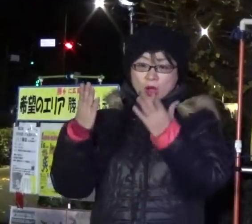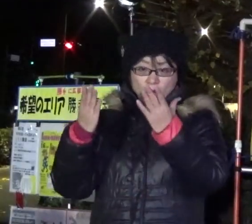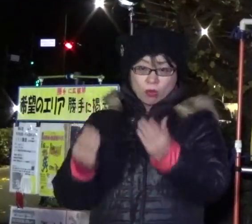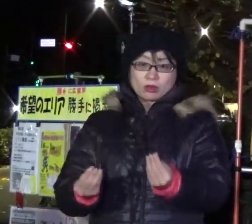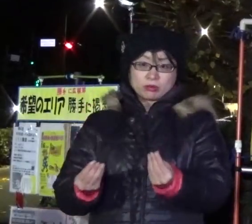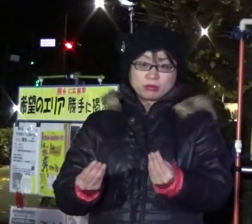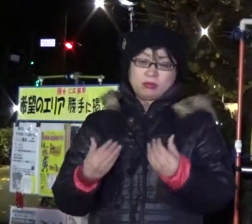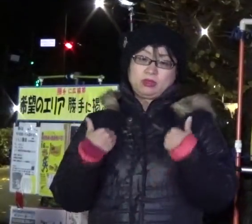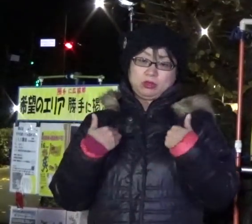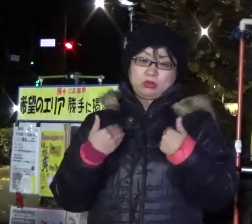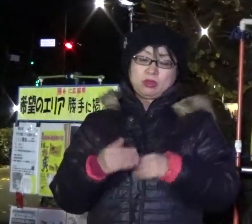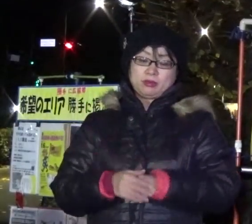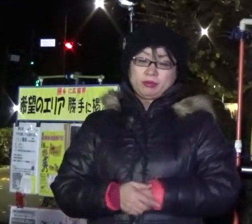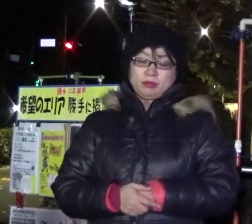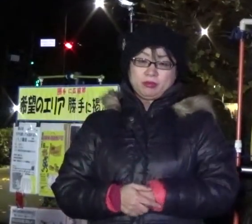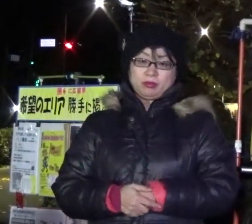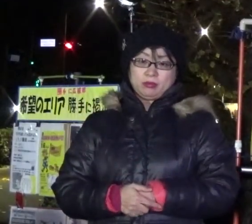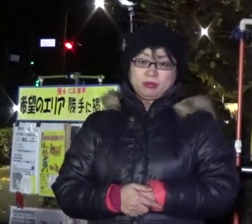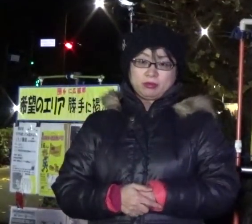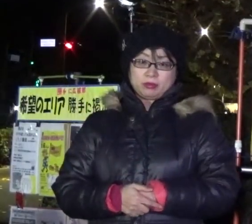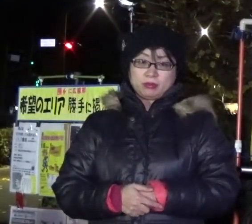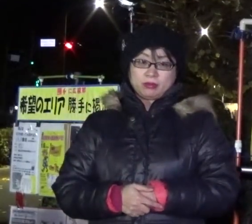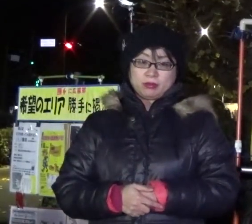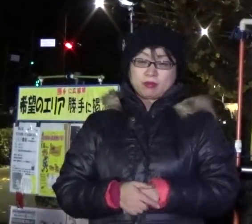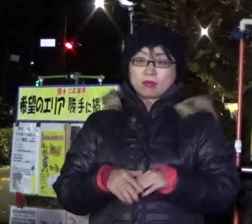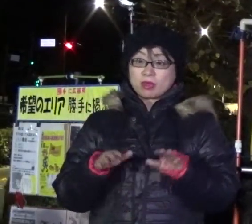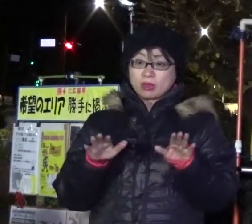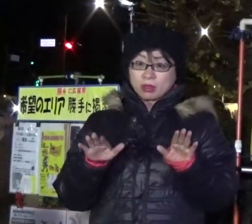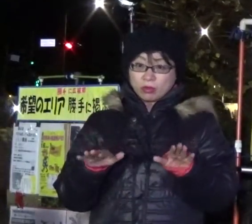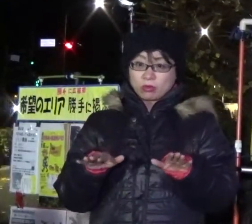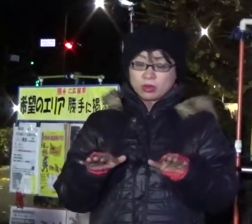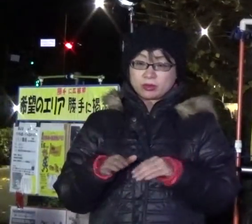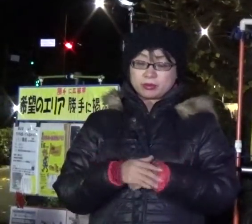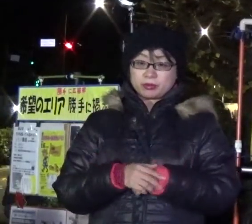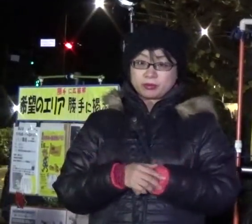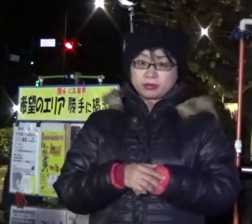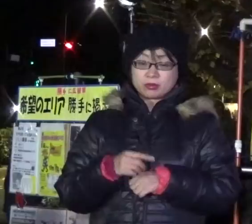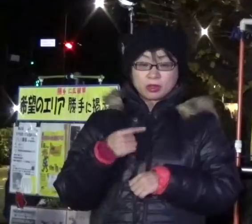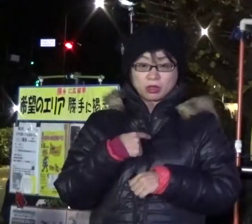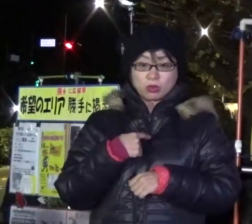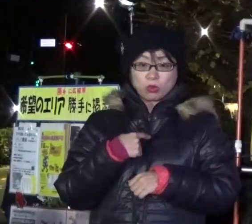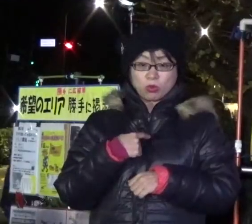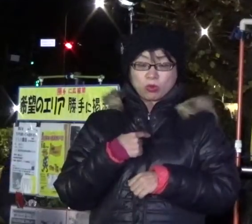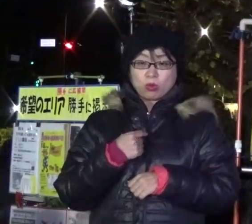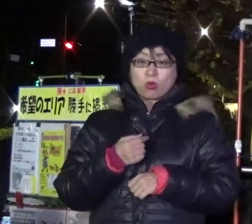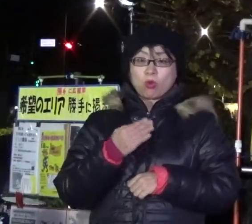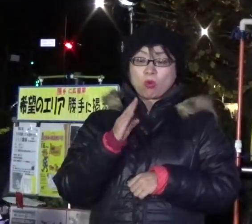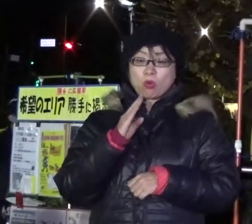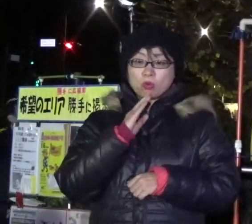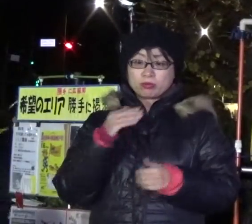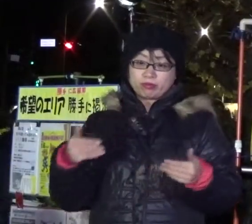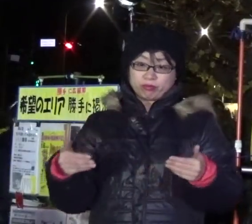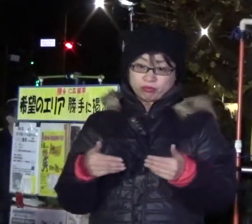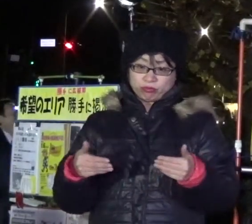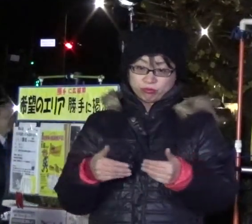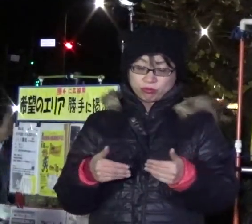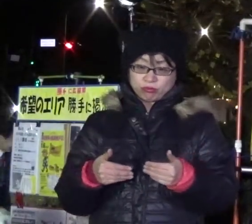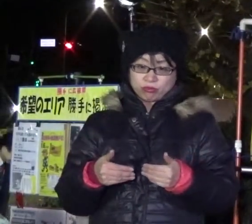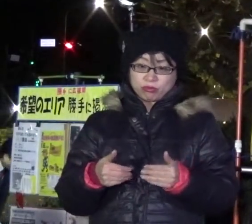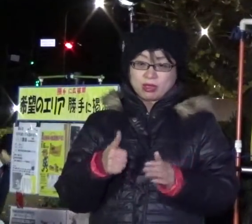きゃいけないと思うんですね。で、ちょっと今日はですね、私の本業の短歌を読んでみたいと思います。